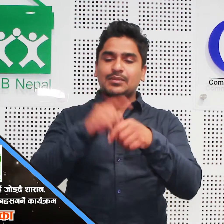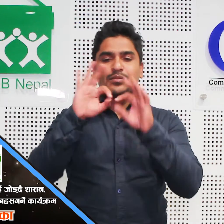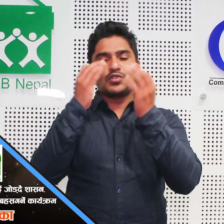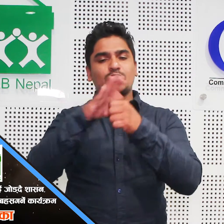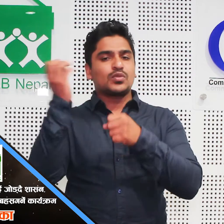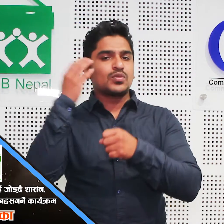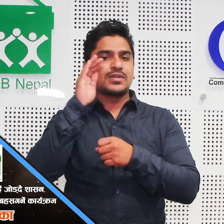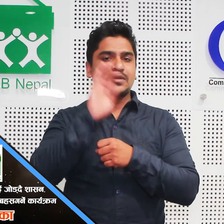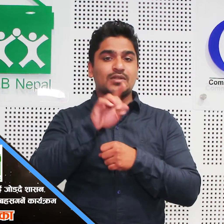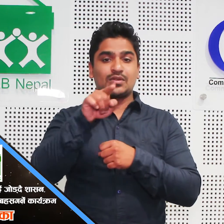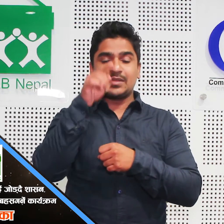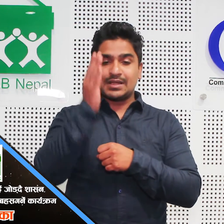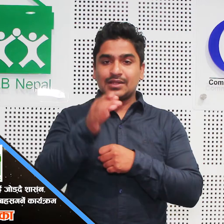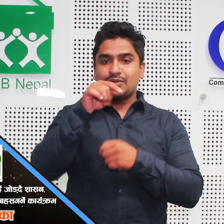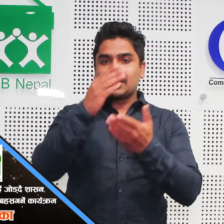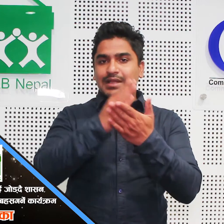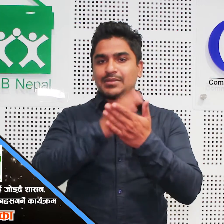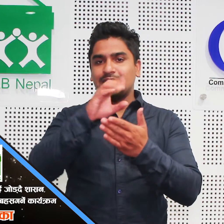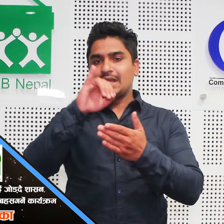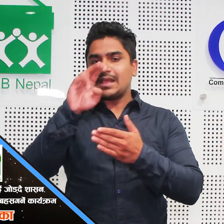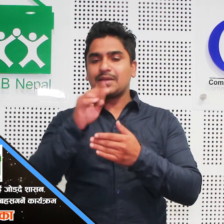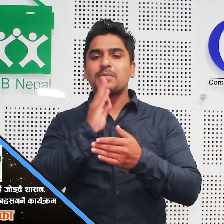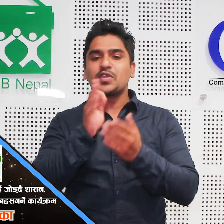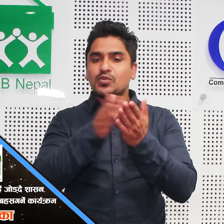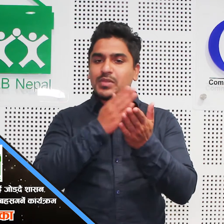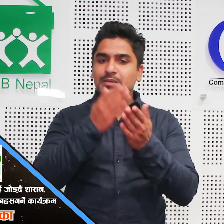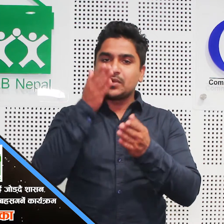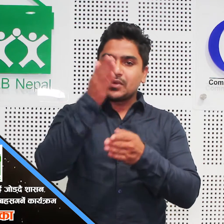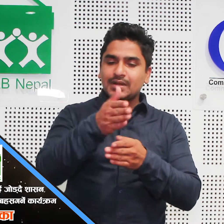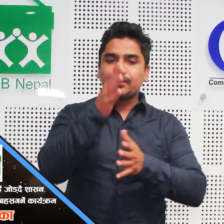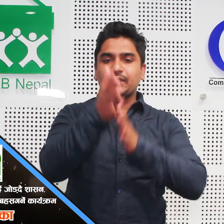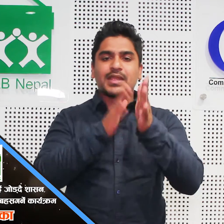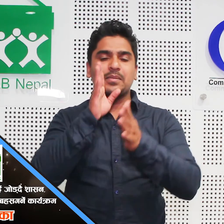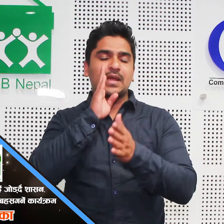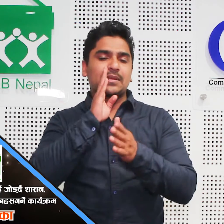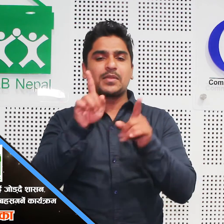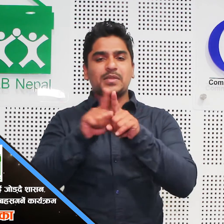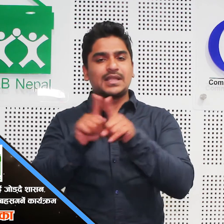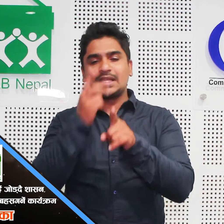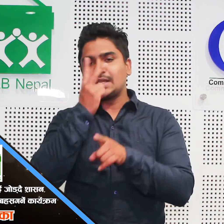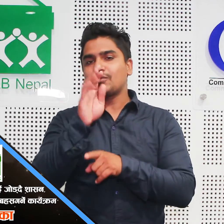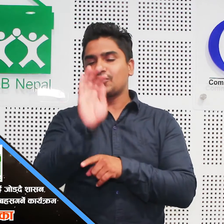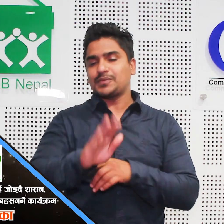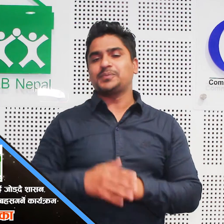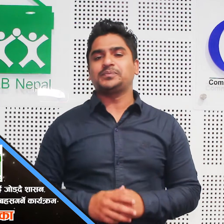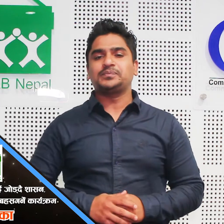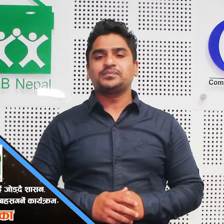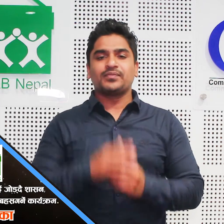सक्नुहुन्छ। तपाईँले यो कार्यक्रम सीआईएनको फेसबुक पेजमा गएर सांकेतिक भाषामा पनि हेर्न सक्नुहुनेछ। कार्यक्रम